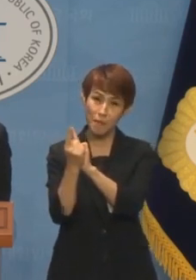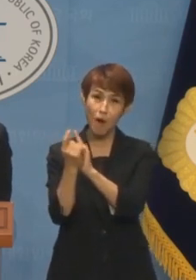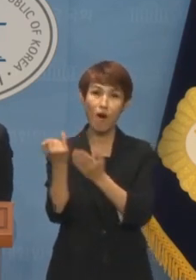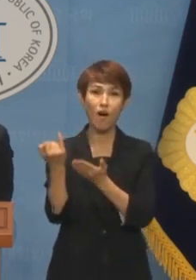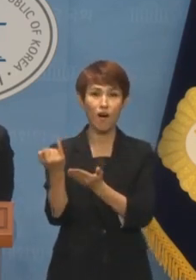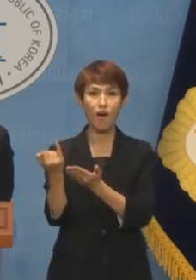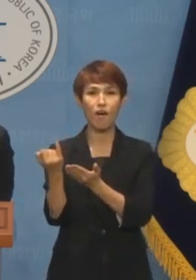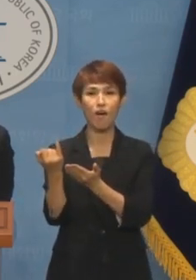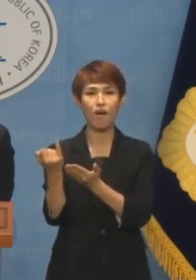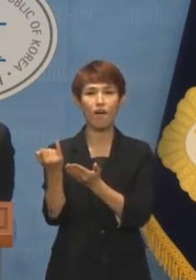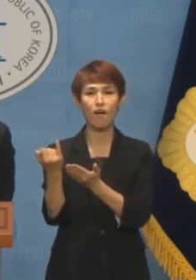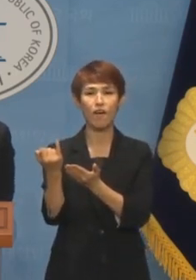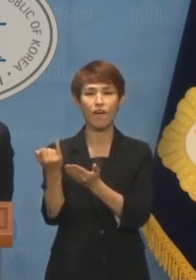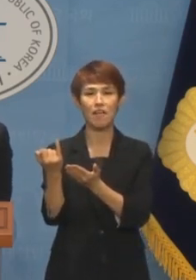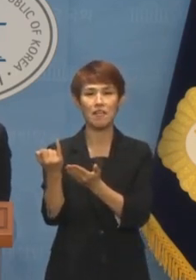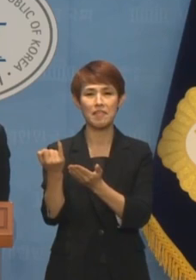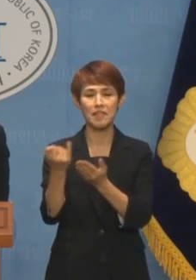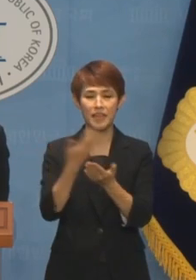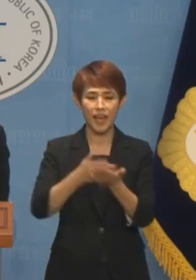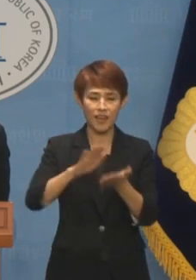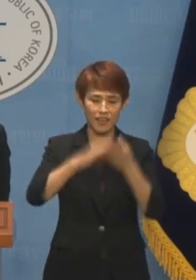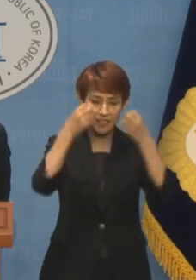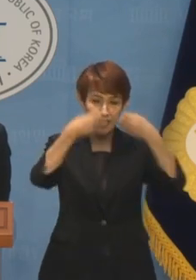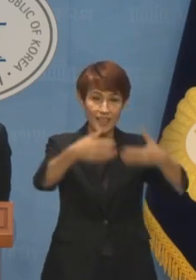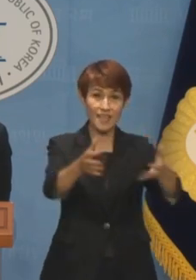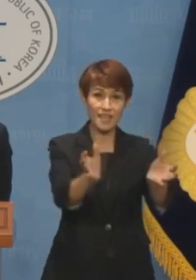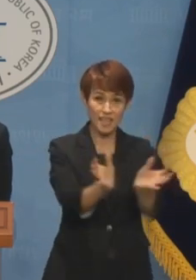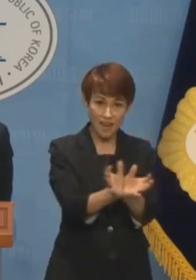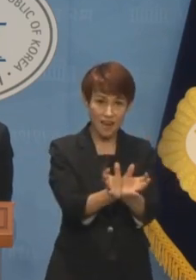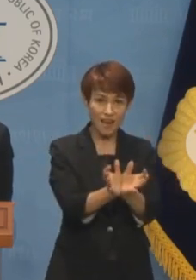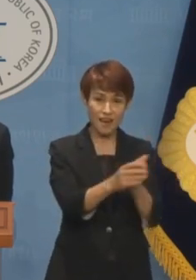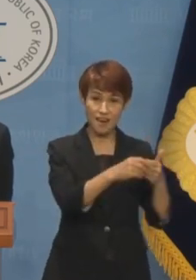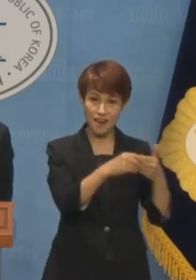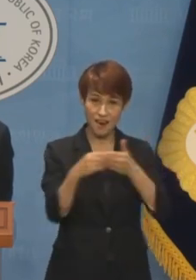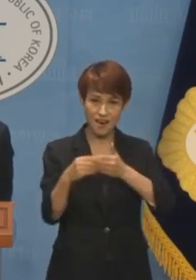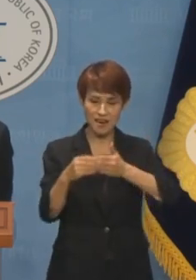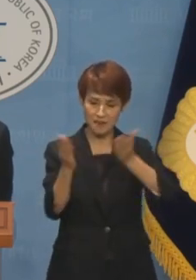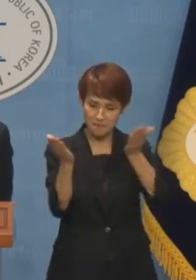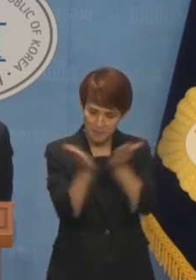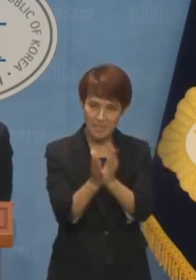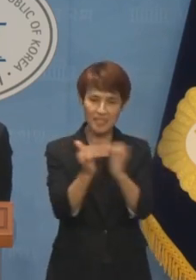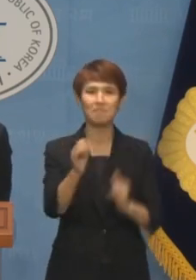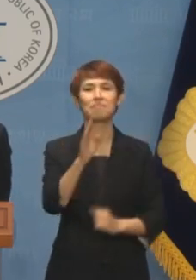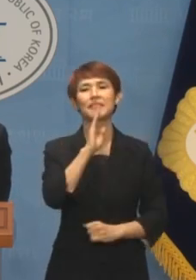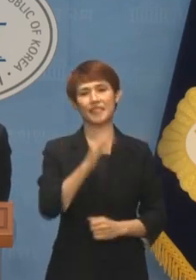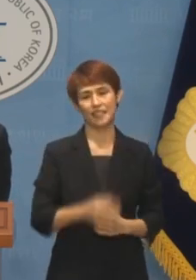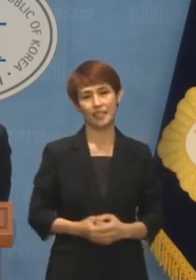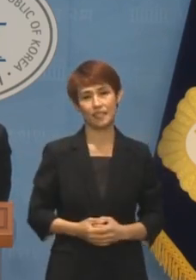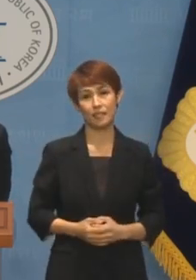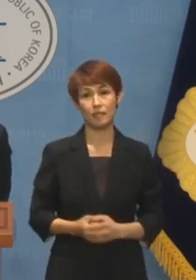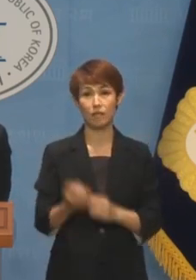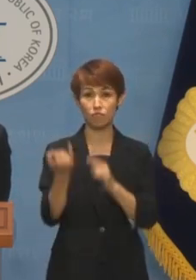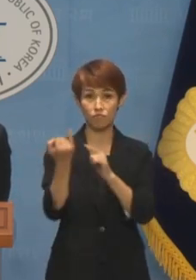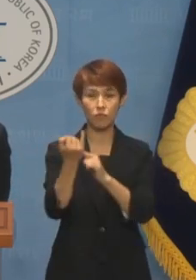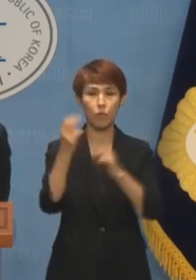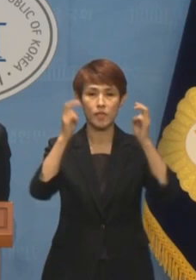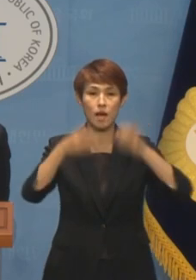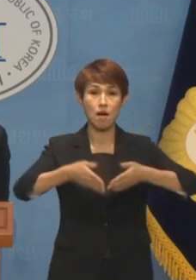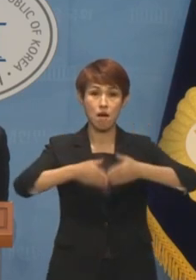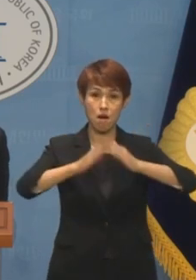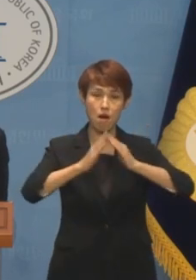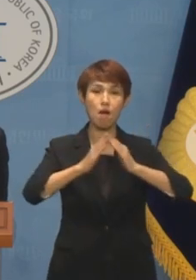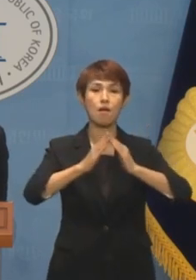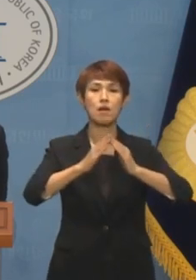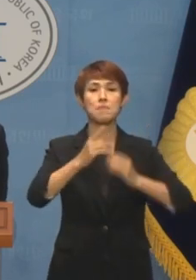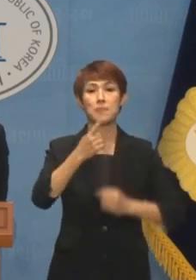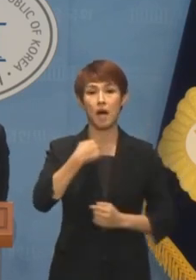스타트업 수준의 개혁신당을 이끌어 나갈 적임자라고 확신이 들었습니다. 허은하 후보님은 직접 회사를 차리고 성공적으로 경영하신